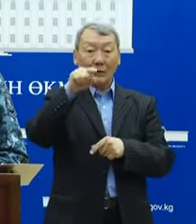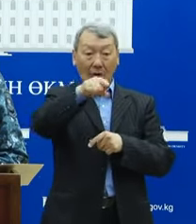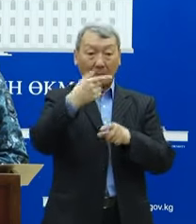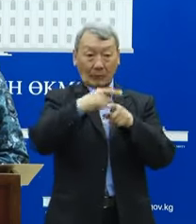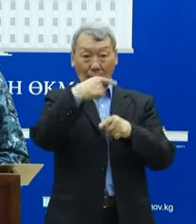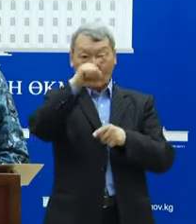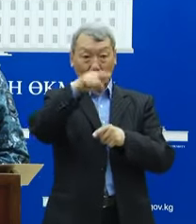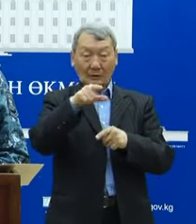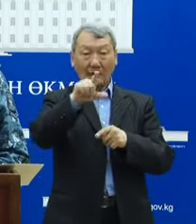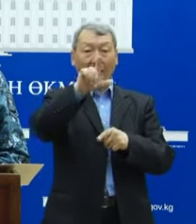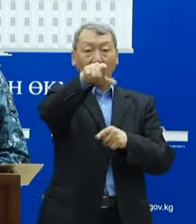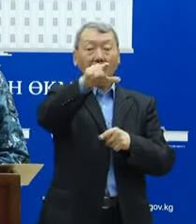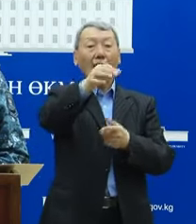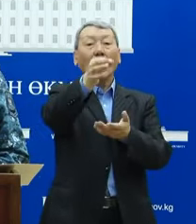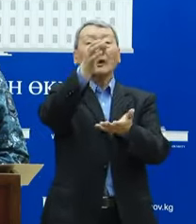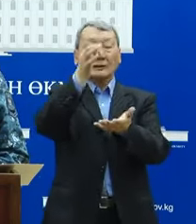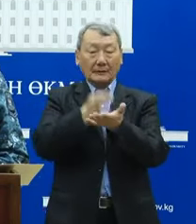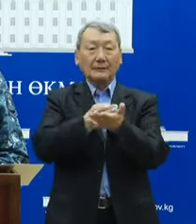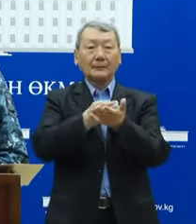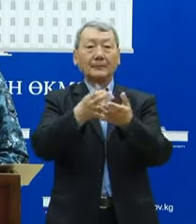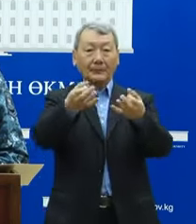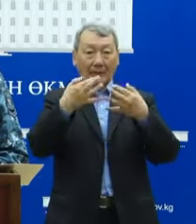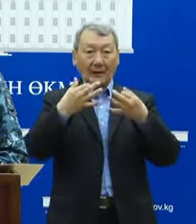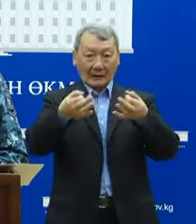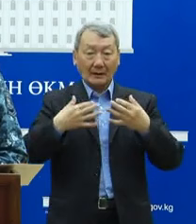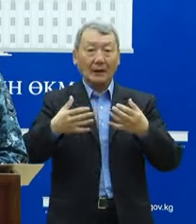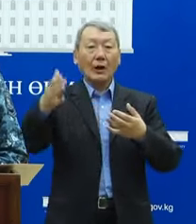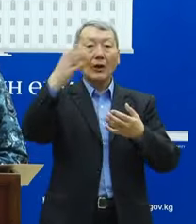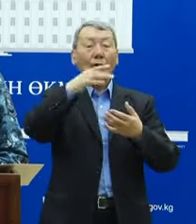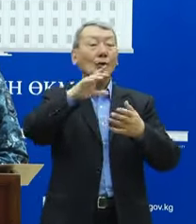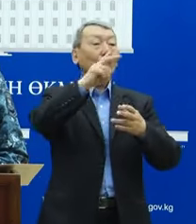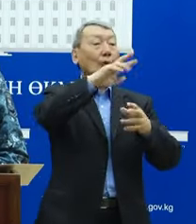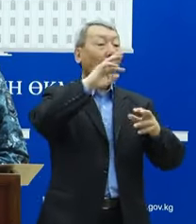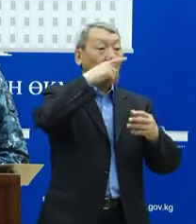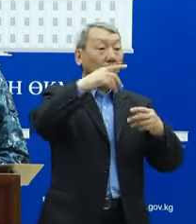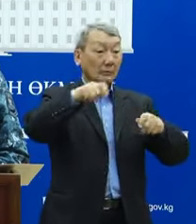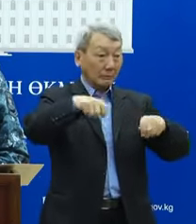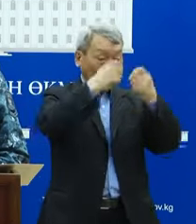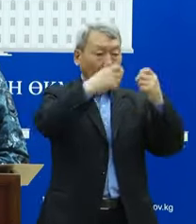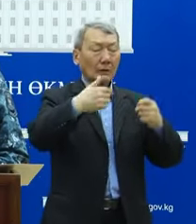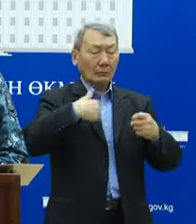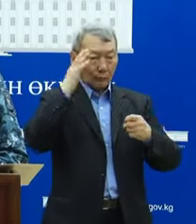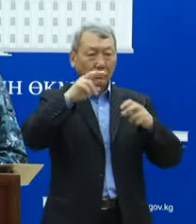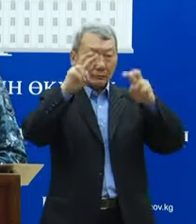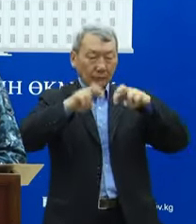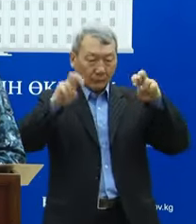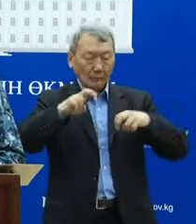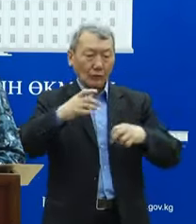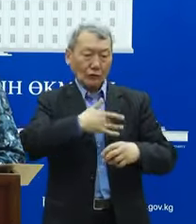вышеуказанные номера нам давать информацию. По каждому случаю мы будем разбираться и